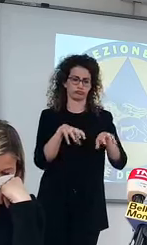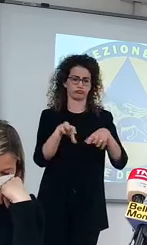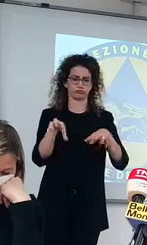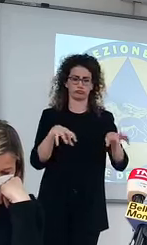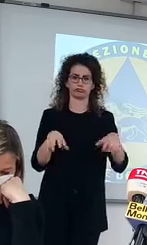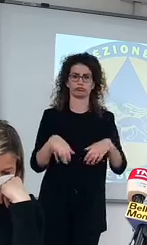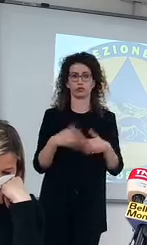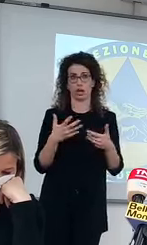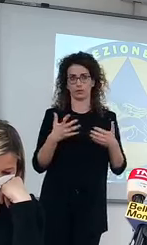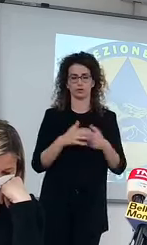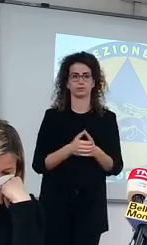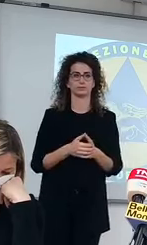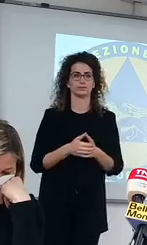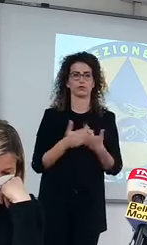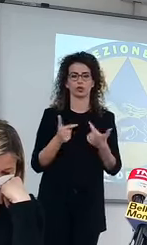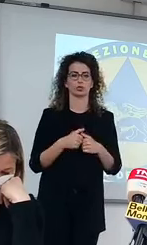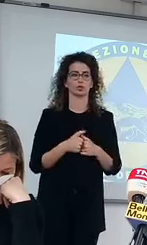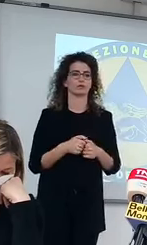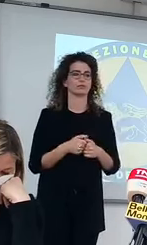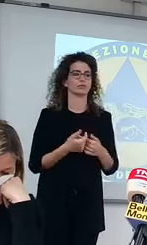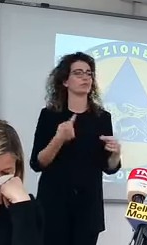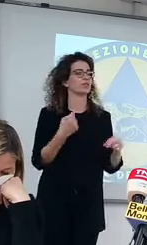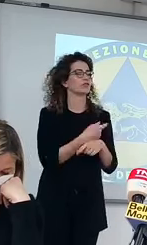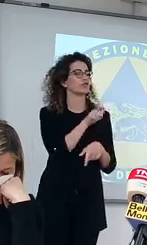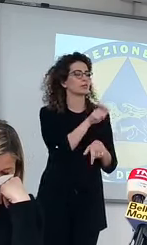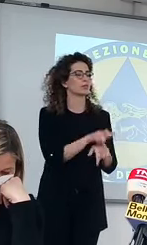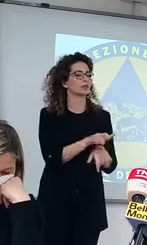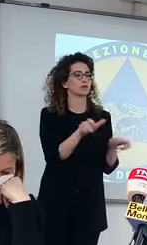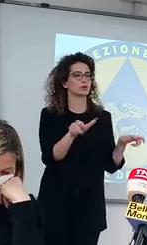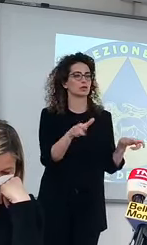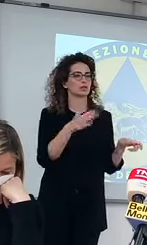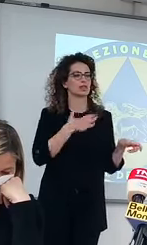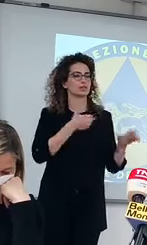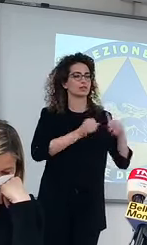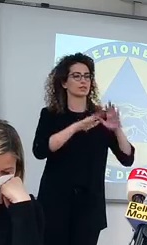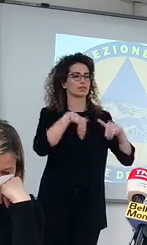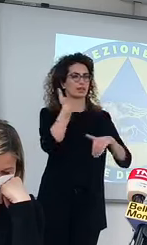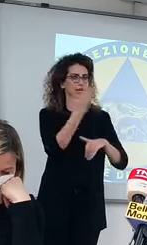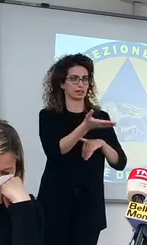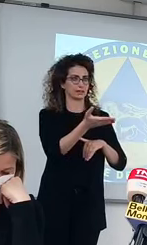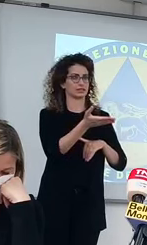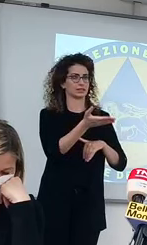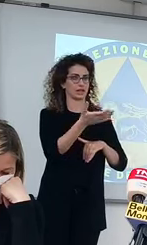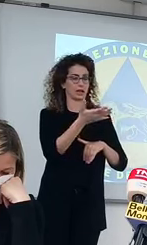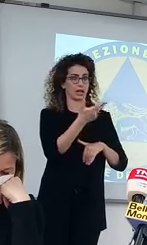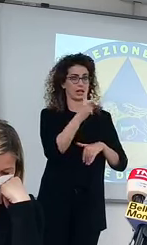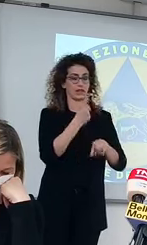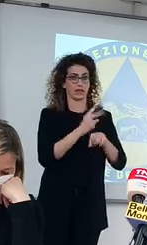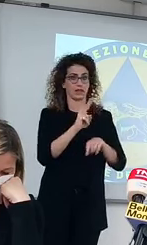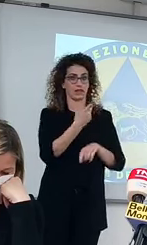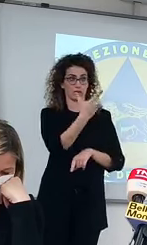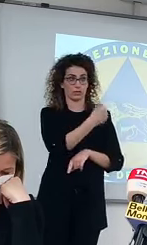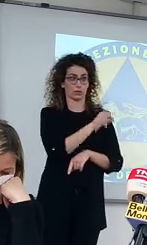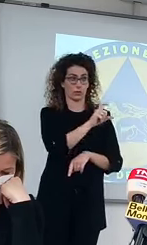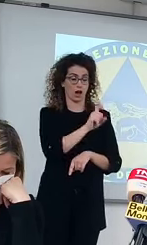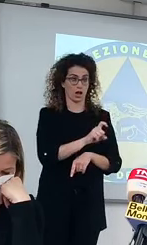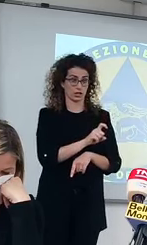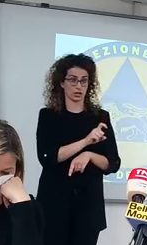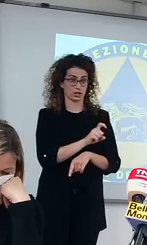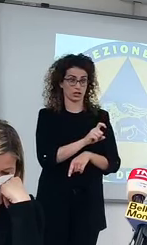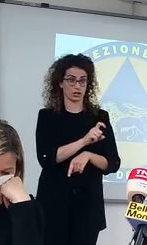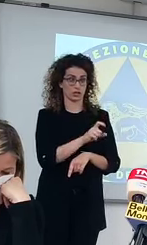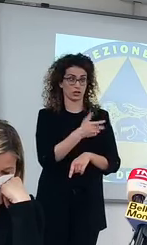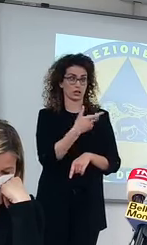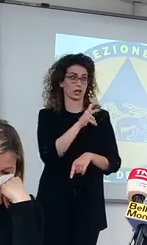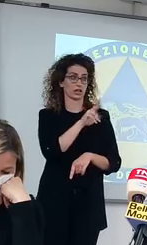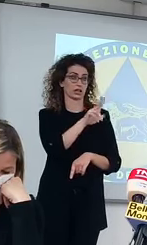Mentre per quanto riguarda gli over 60 che hanno il richiamo con AstraZeneca, restano i 342.000 o nel frattempo ne avete